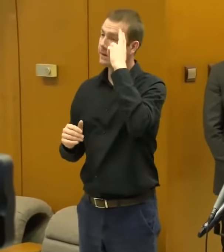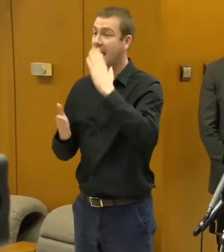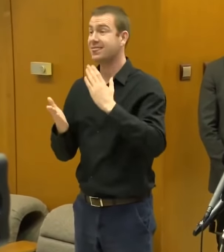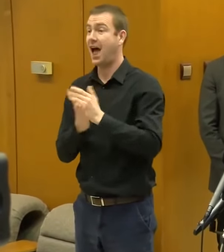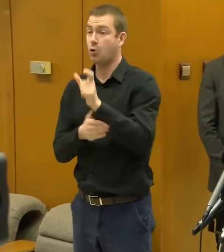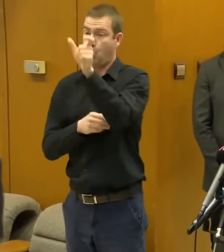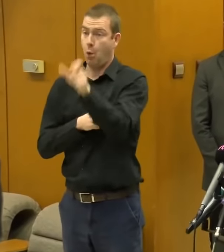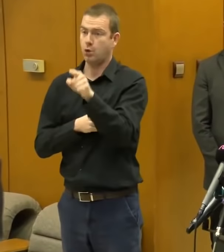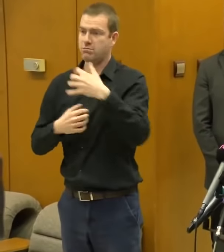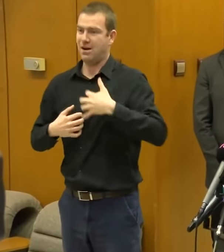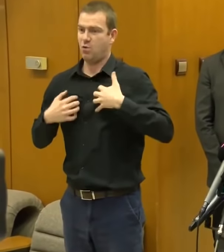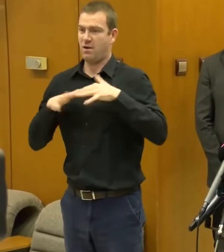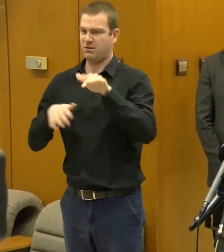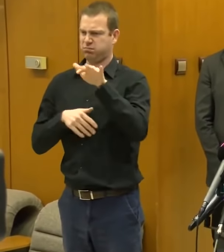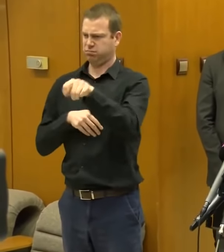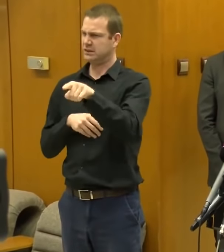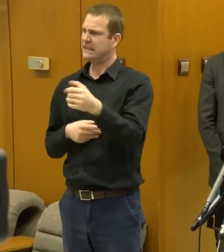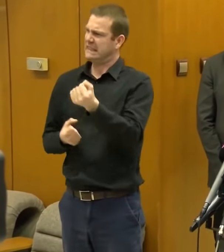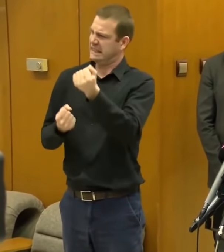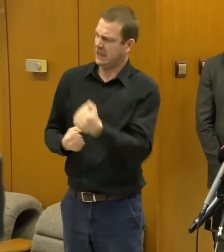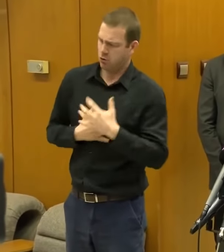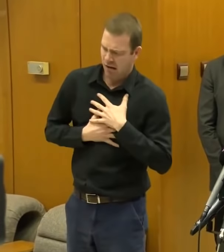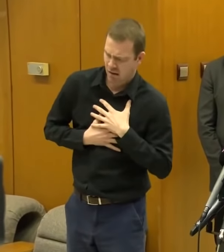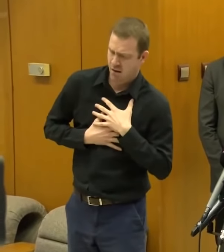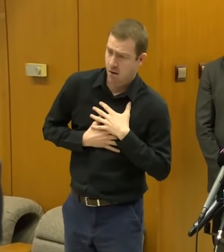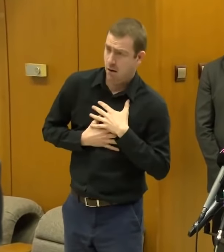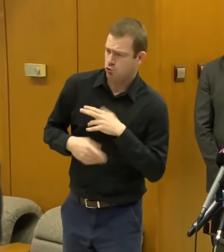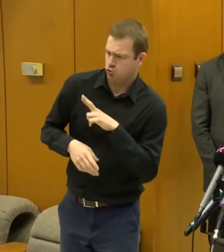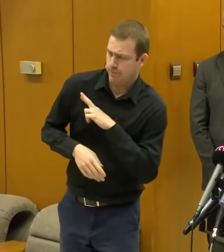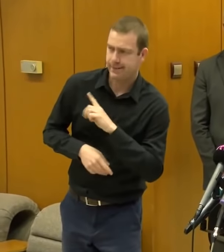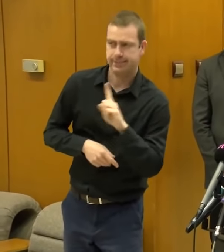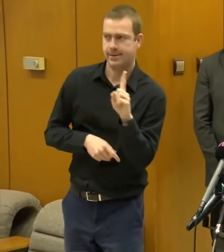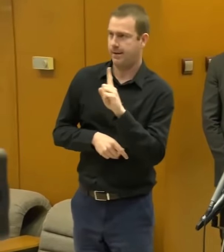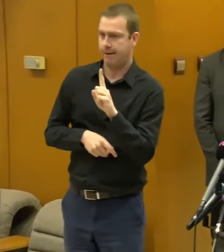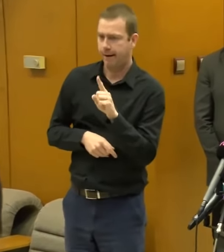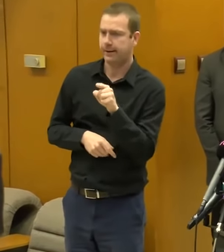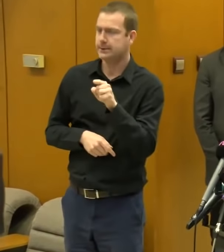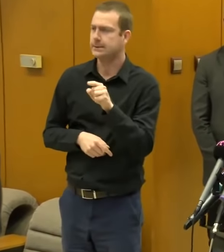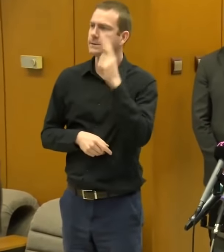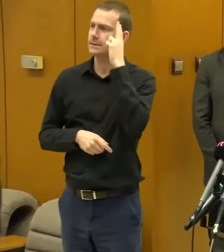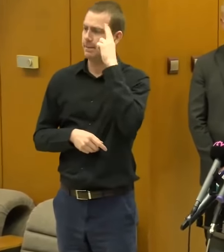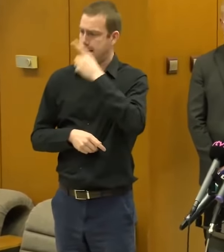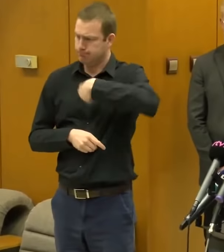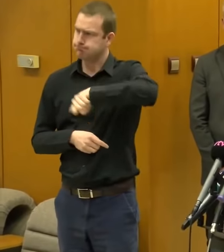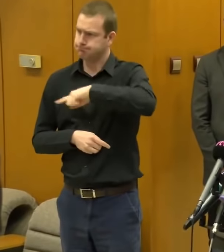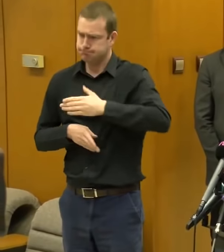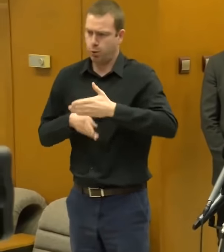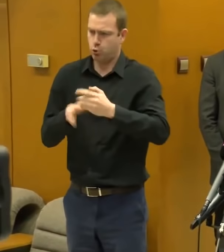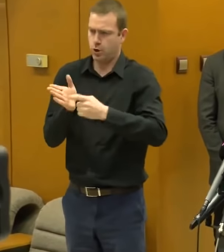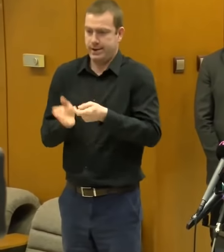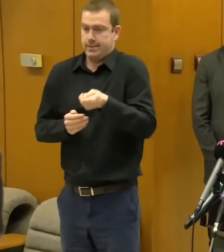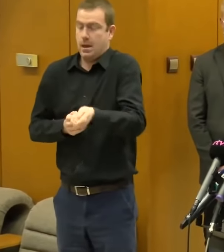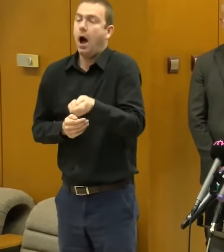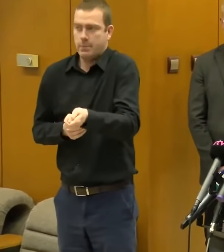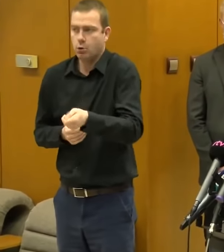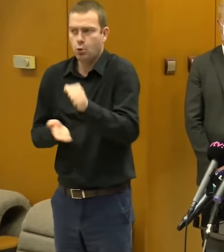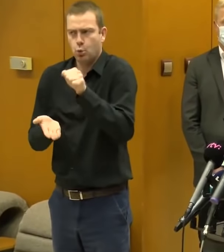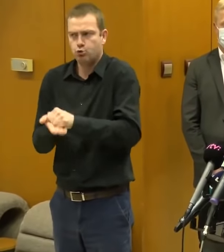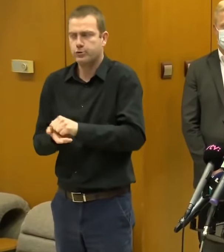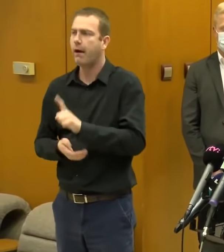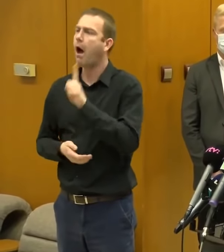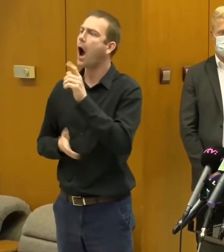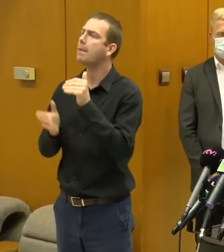klinický priebeh, že by teraz sme ho nechali bez liečby zomrieť v žiadnom prípade. Tu bude len potrebné tie lieky, ktoré sú